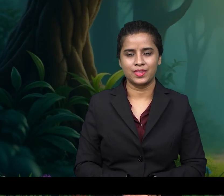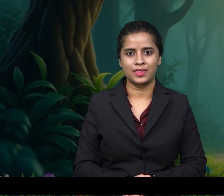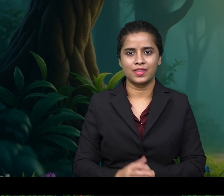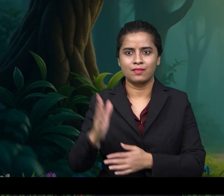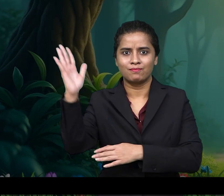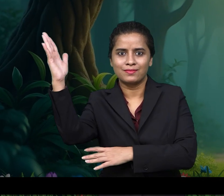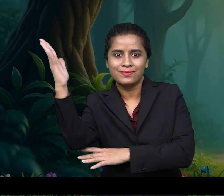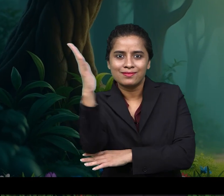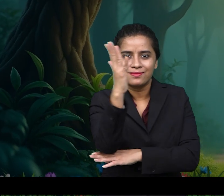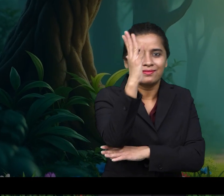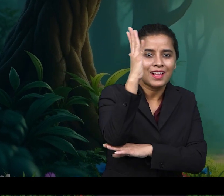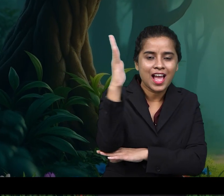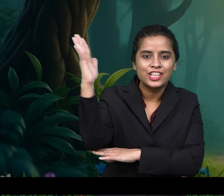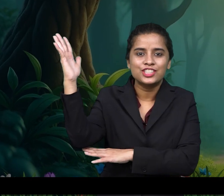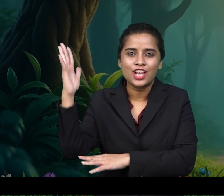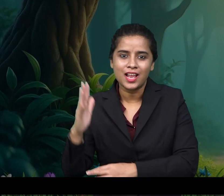स्थलीय,